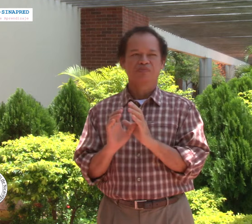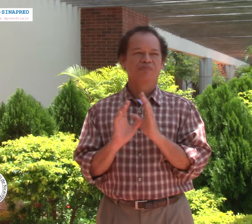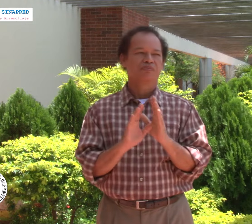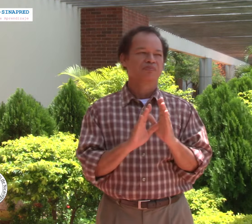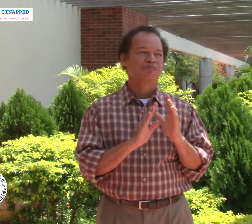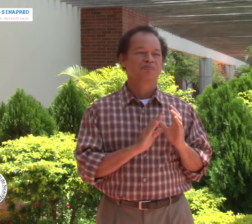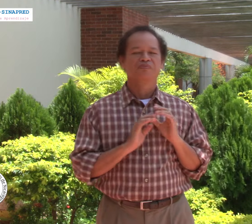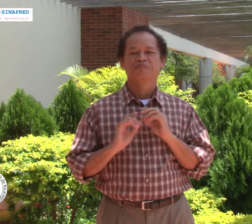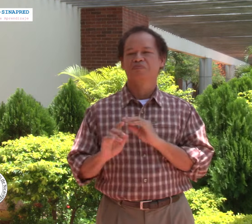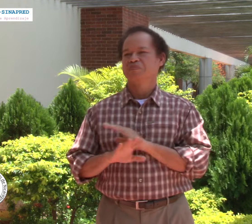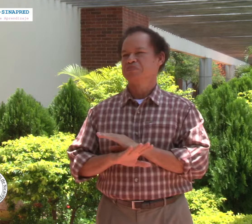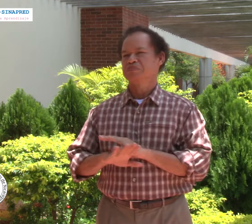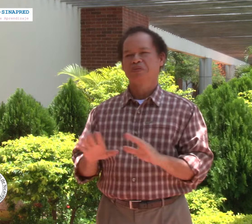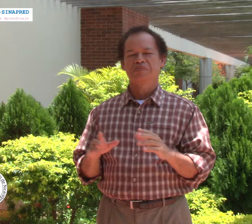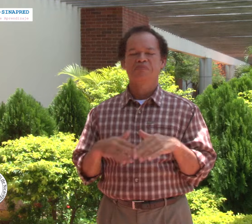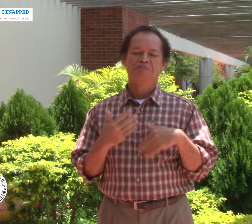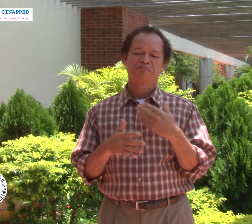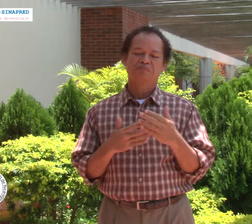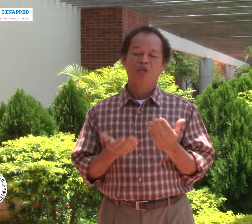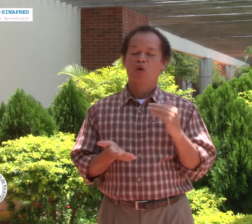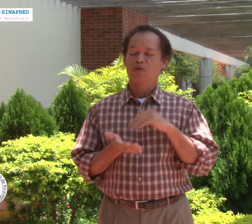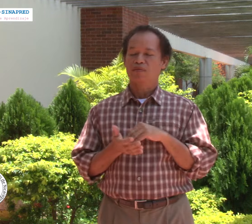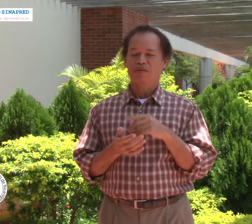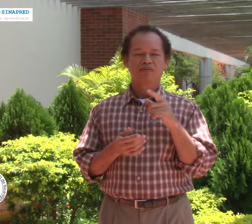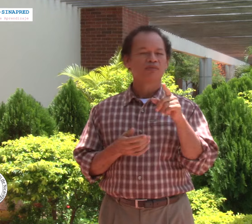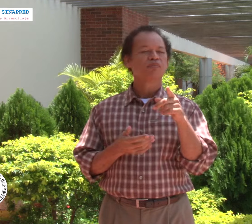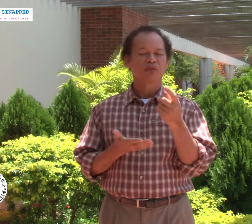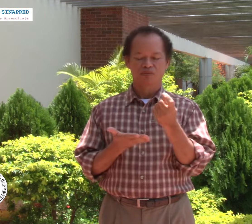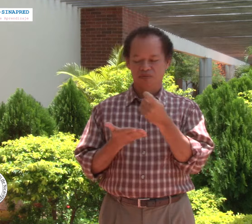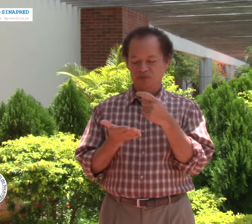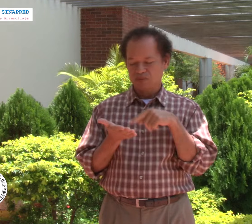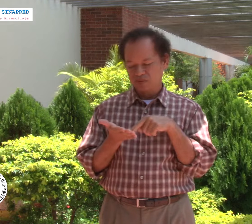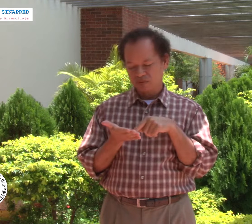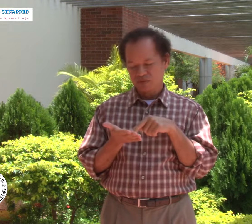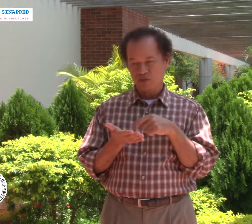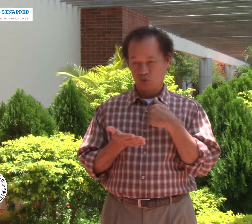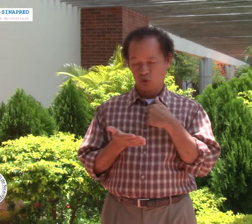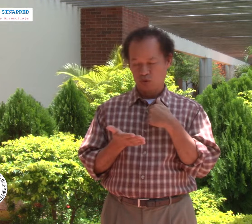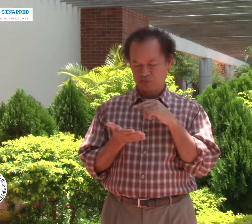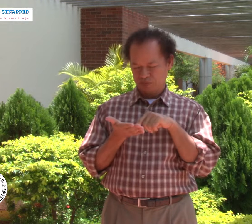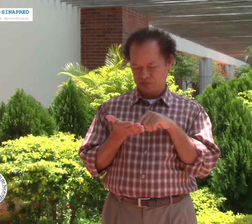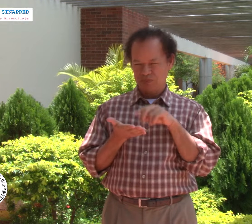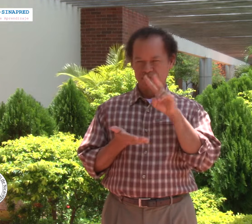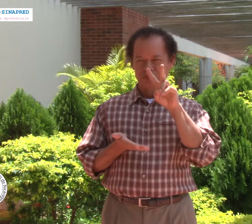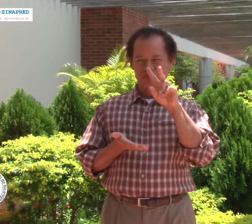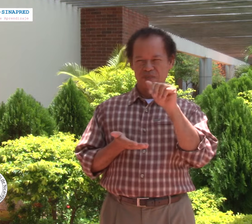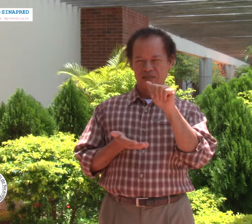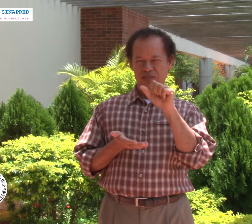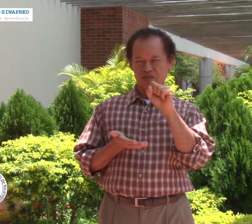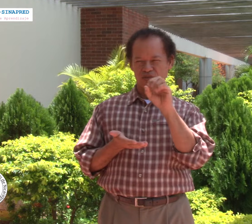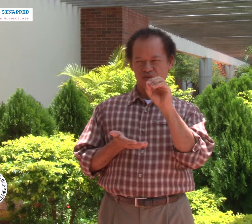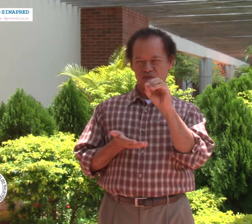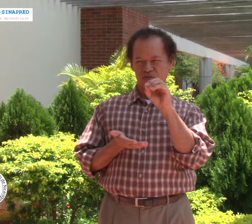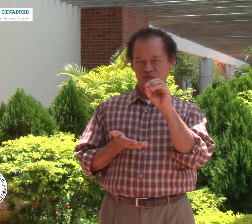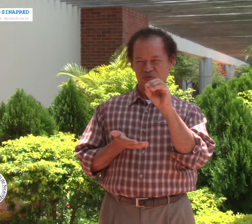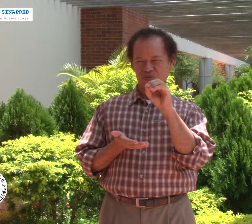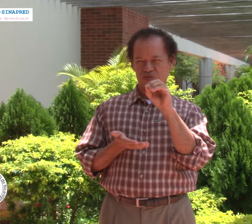señas. Empezamos a crear nuestras propias señas nosotros y las tratábamos de dibujar. Por ejemplo,